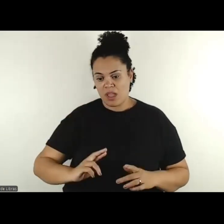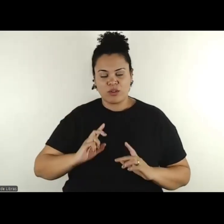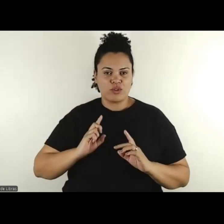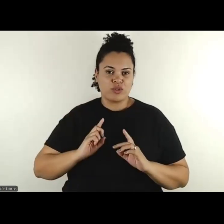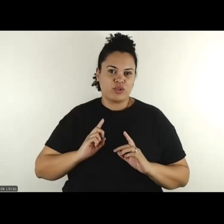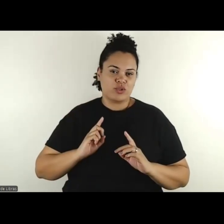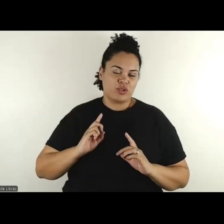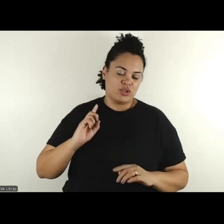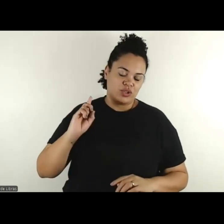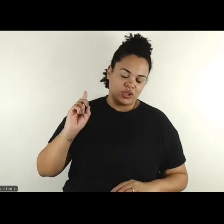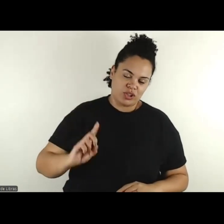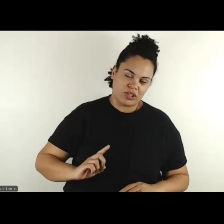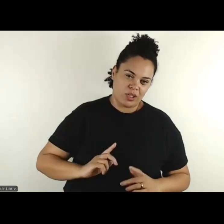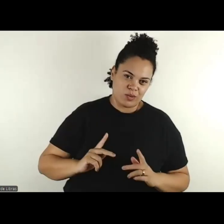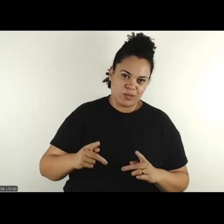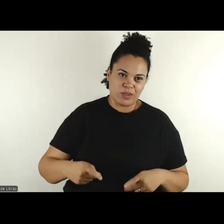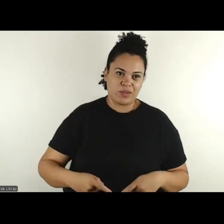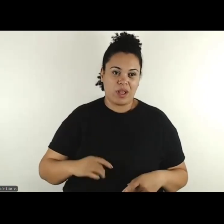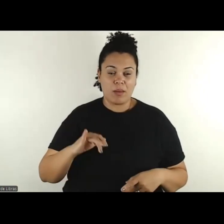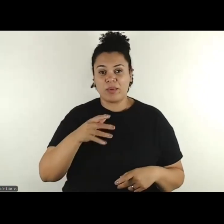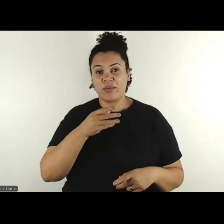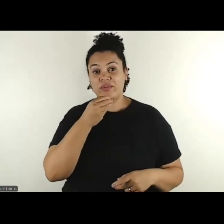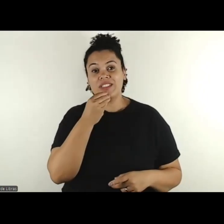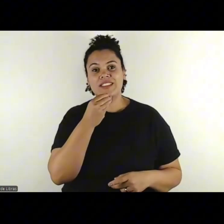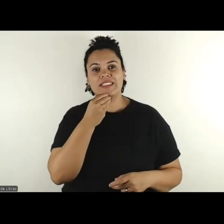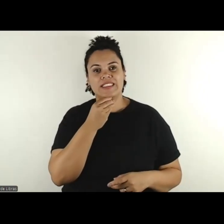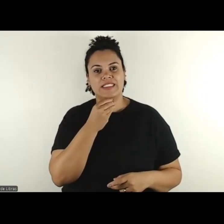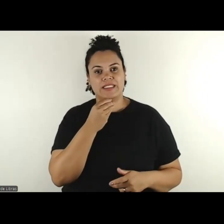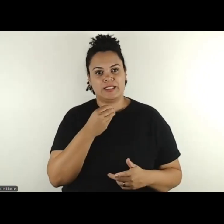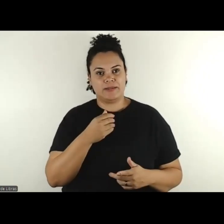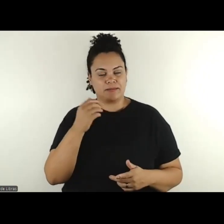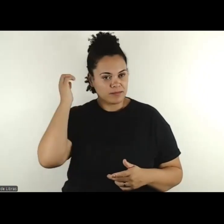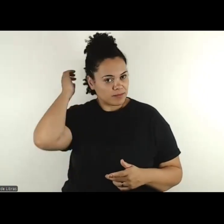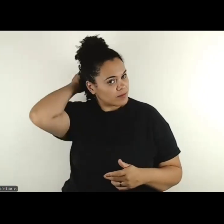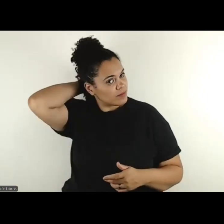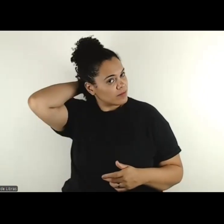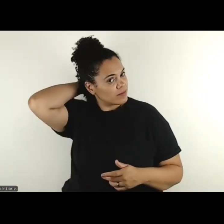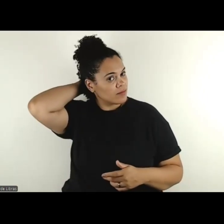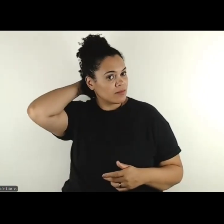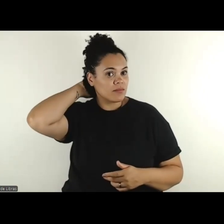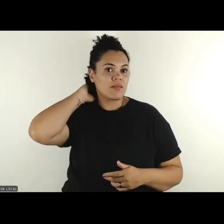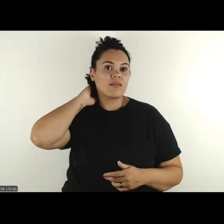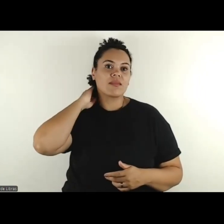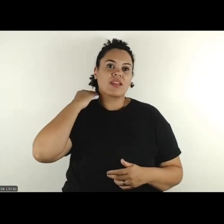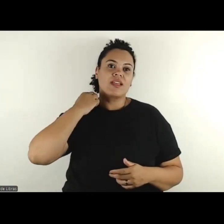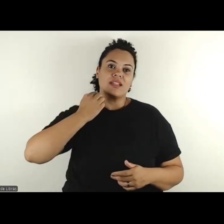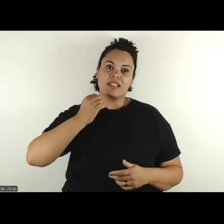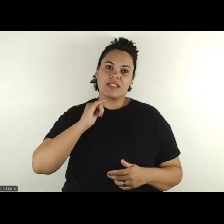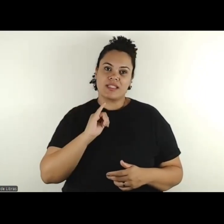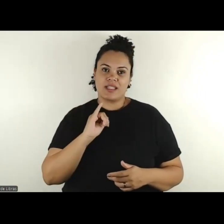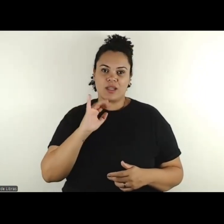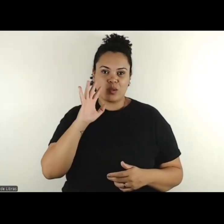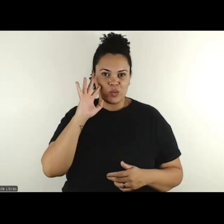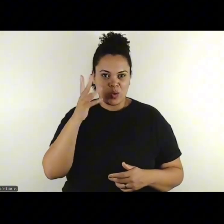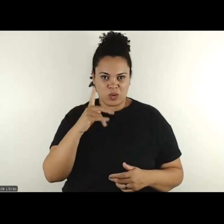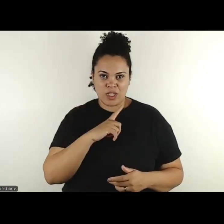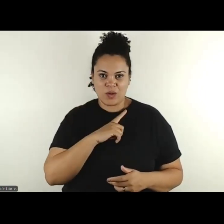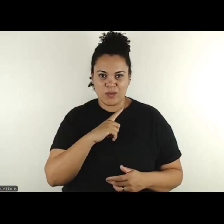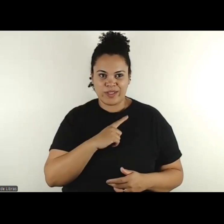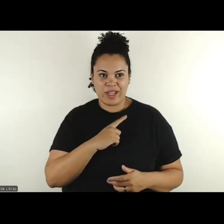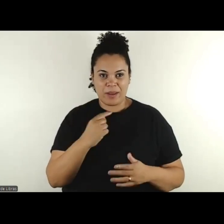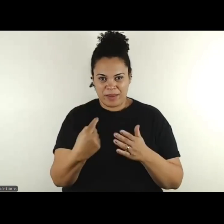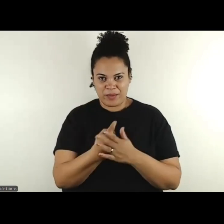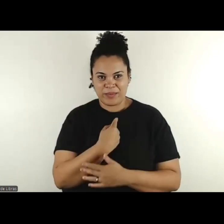já aproveitando aqui o gancho, né, que me perguntaram se há uma luz no fim do túnel, gente, enquanto